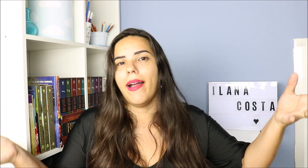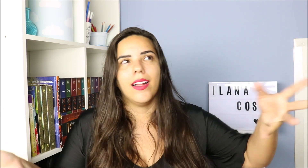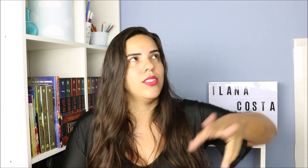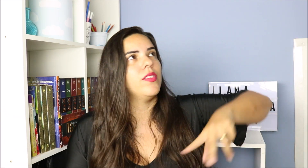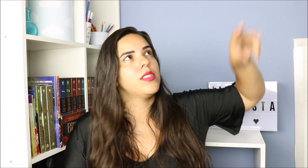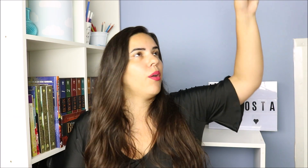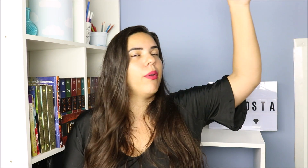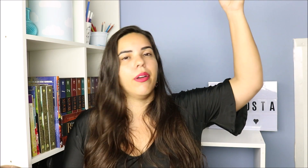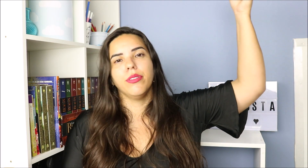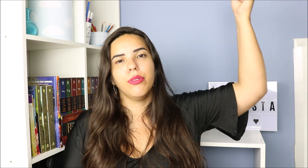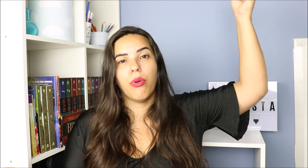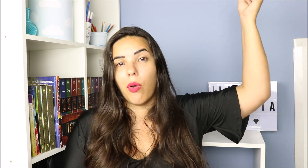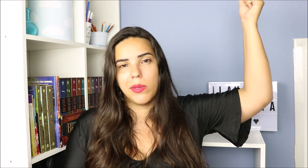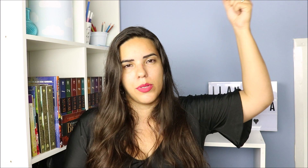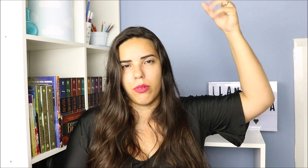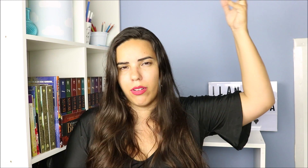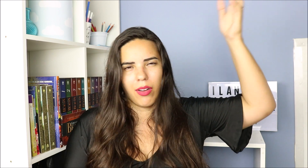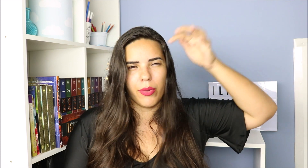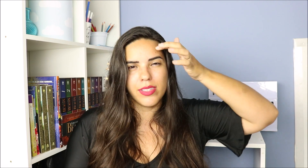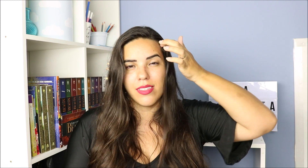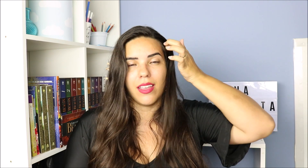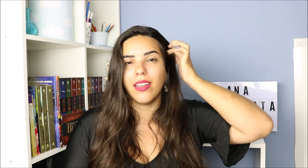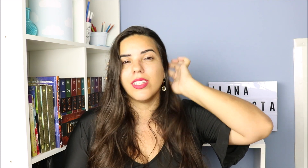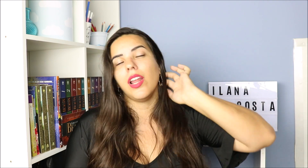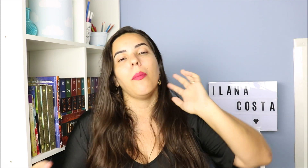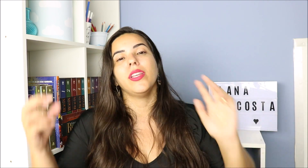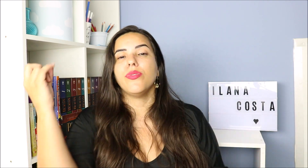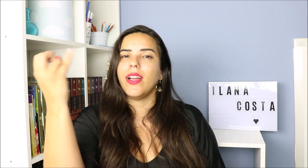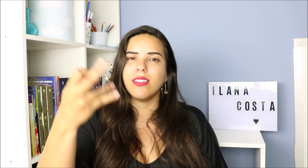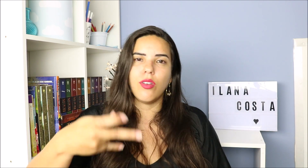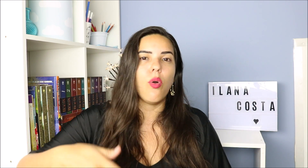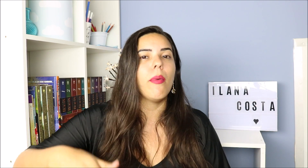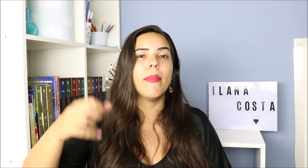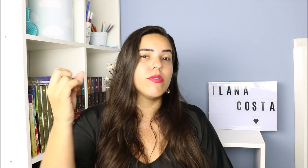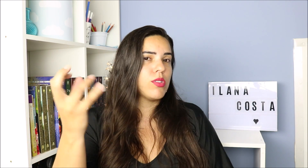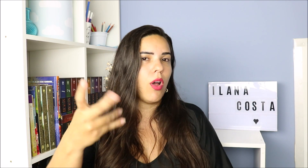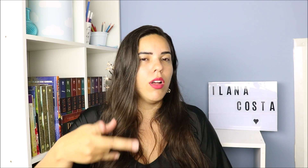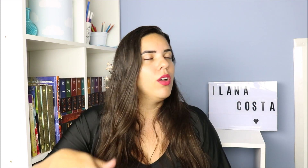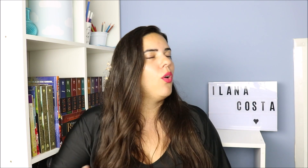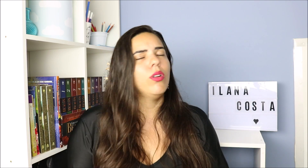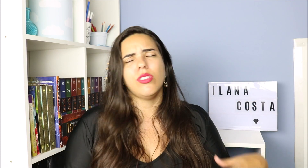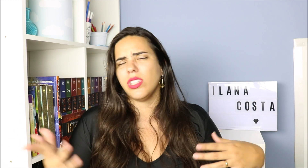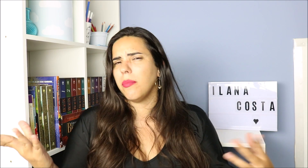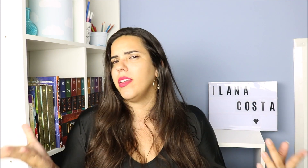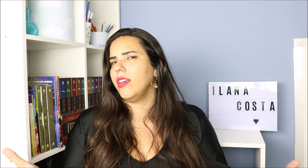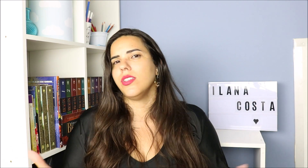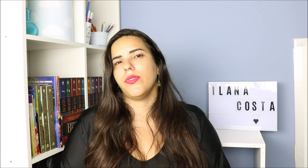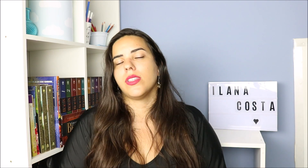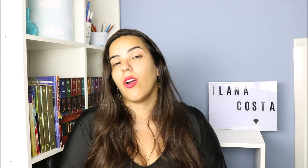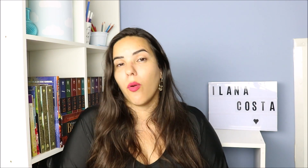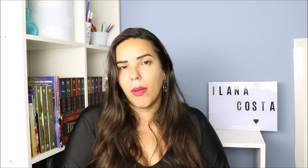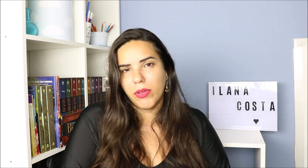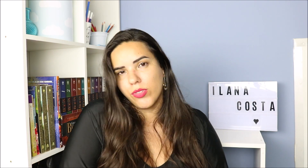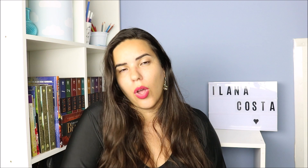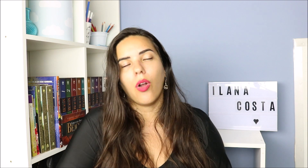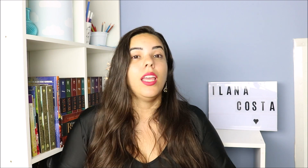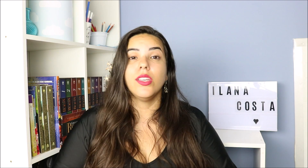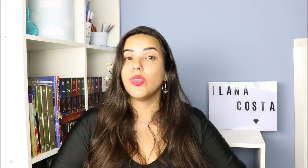ocupado, estiver segurando no ônibus ou qualquer coisa assim, eles geralmente fazem com uma mão só, outros têm mania de fazer com uma mão só. Isso